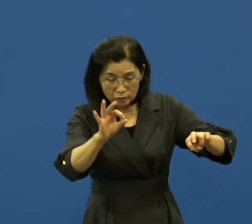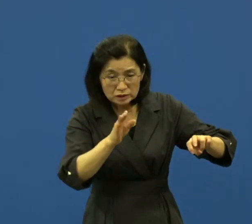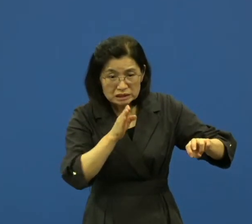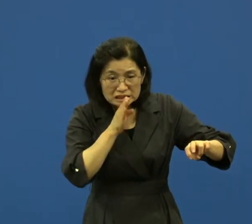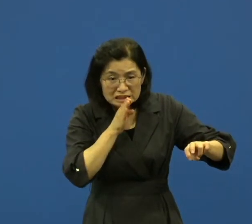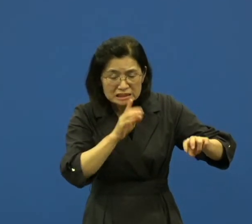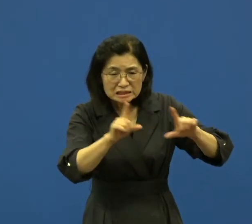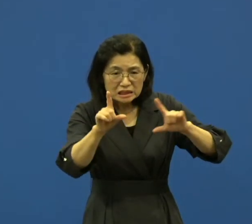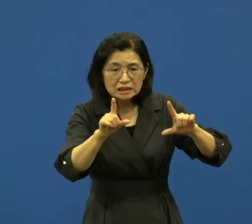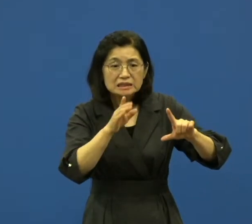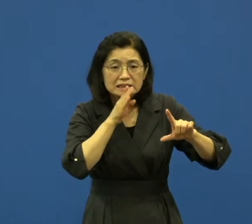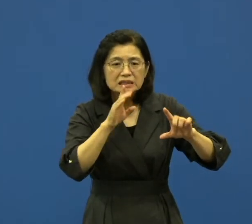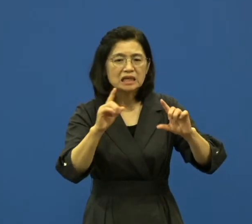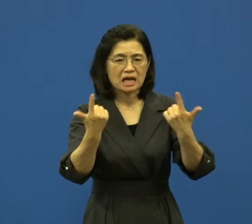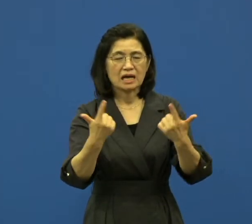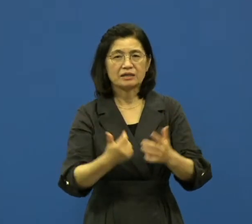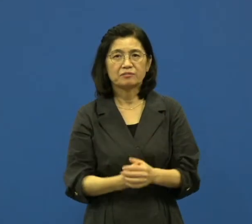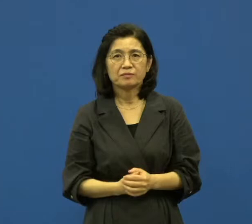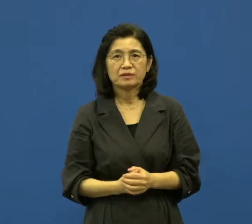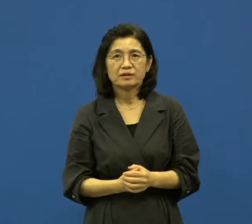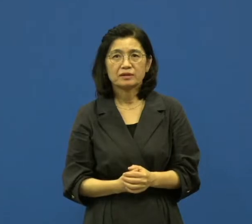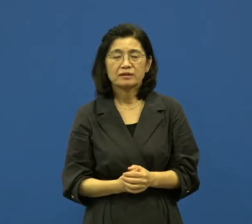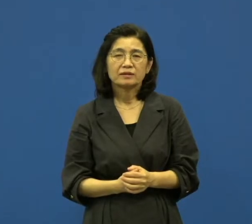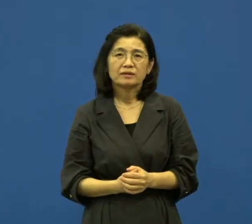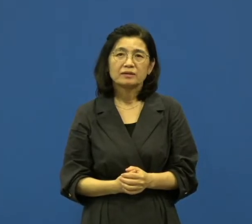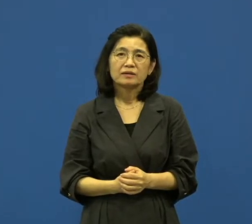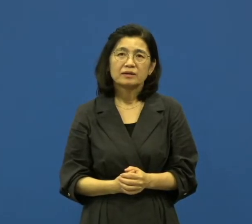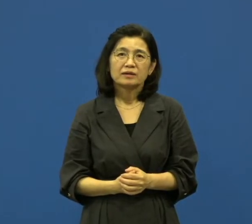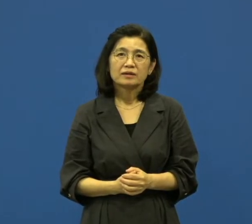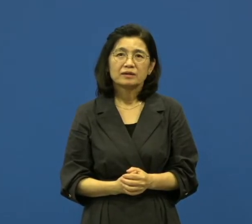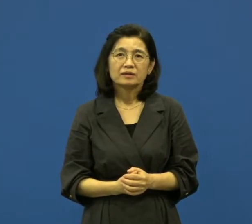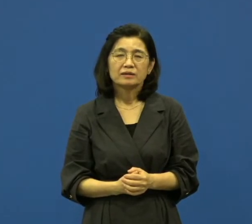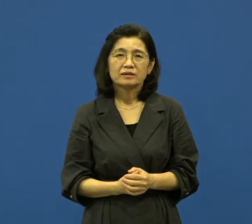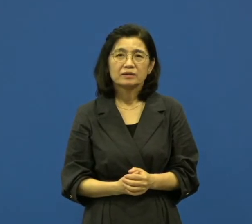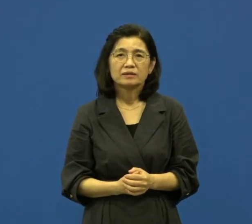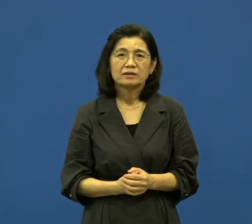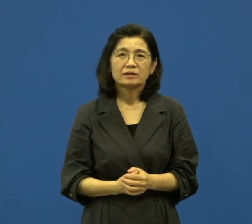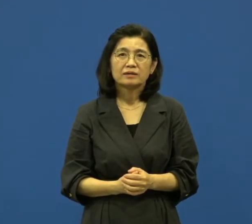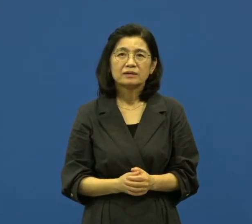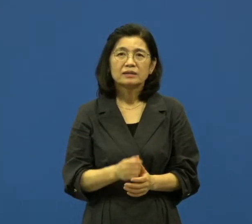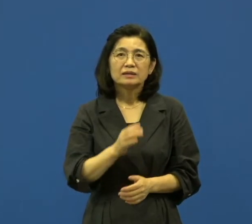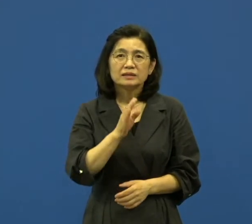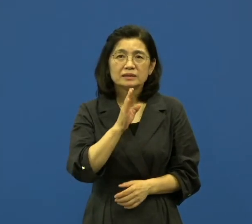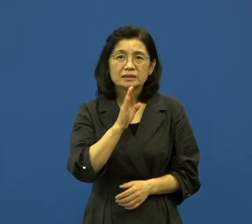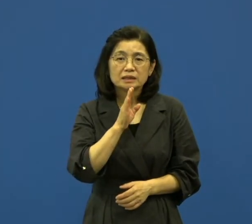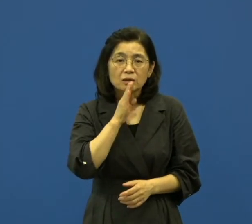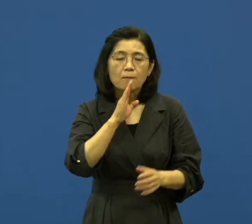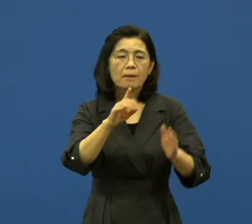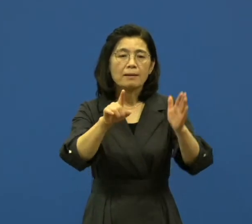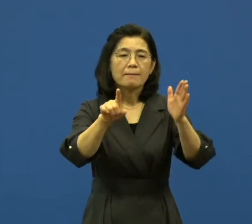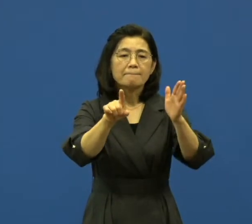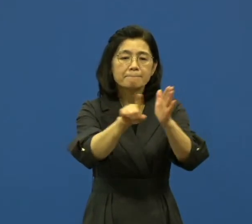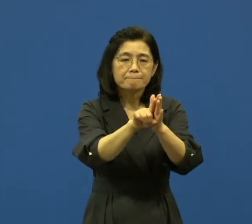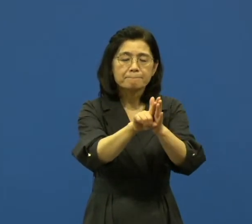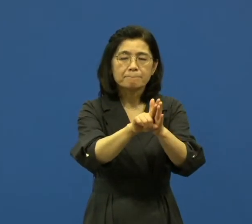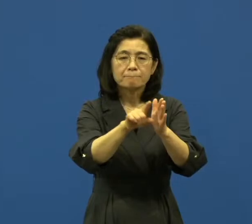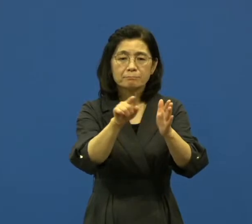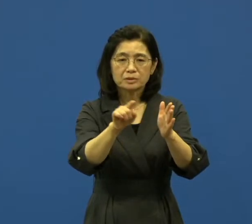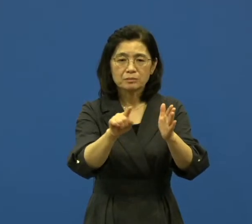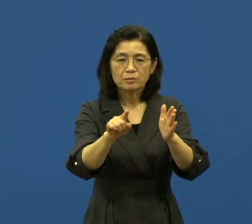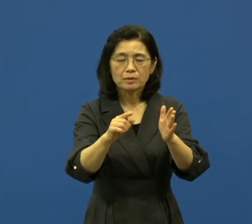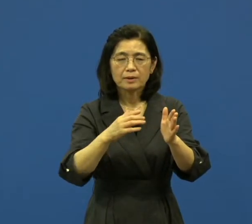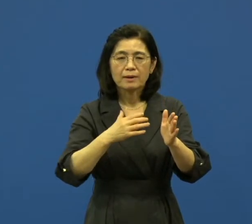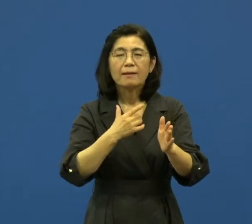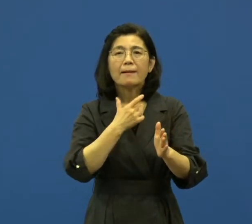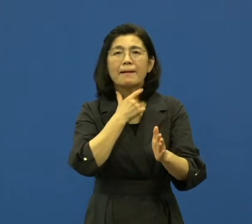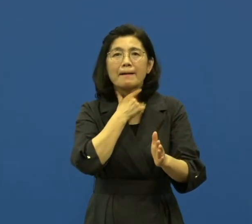많은 사람들이 바라는 것은 그 바라는 게 아니라는 거예요. 그건 허상이에요. 정말 믿음은 바라야 될 것을 바라는